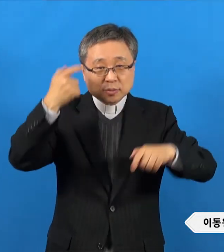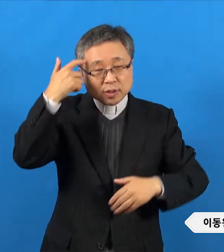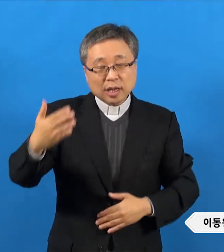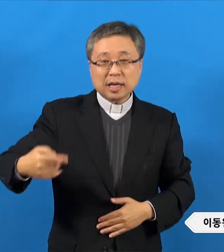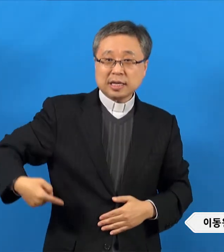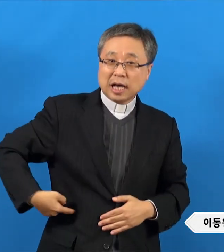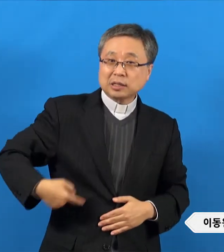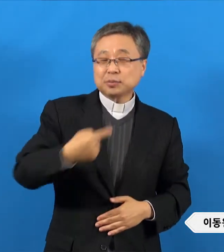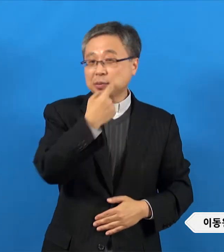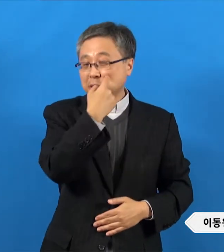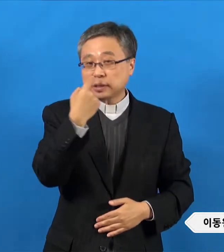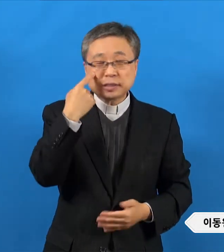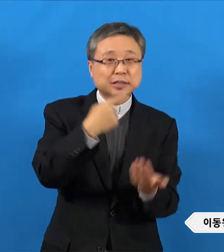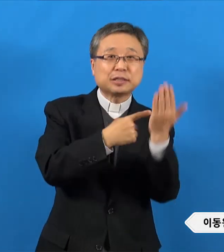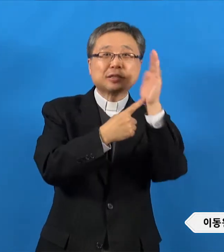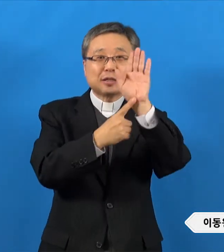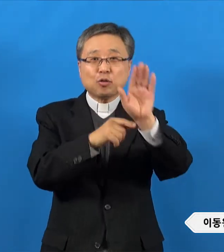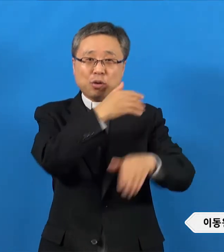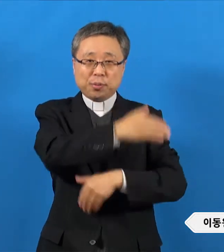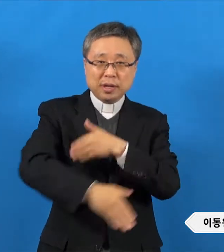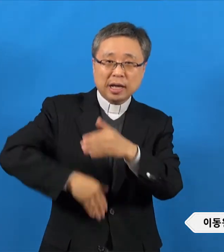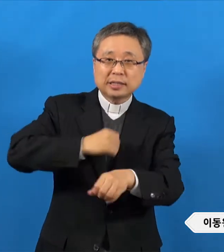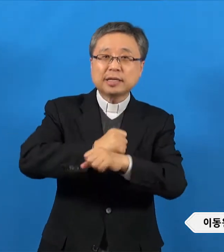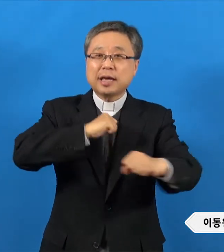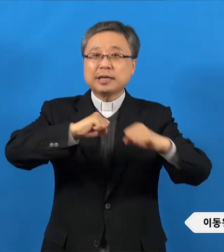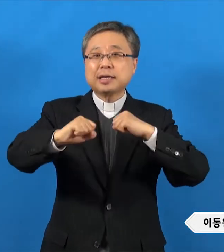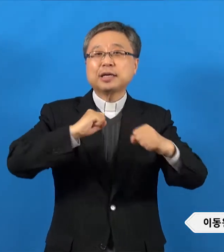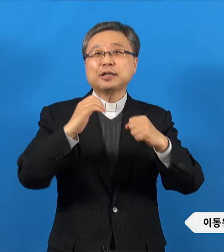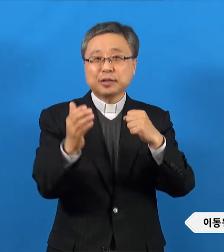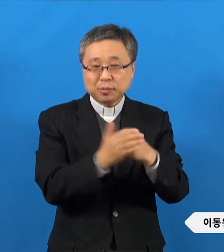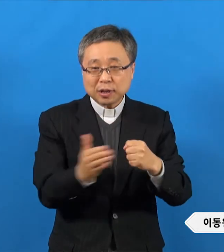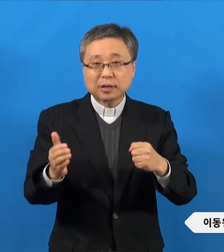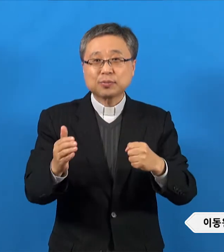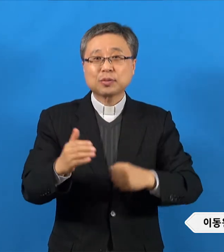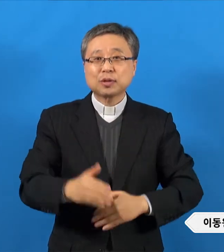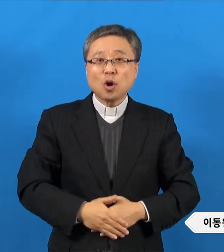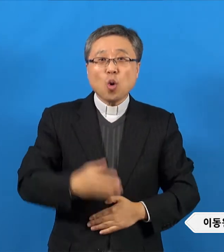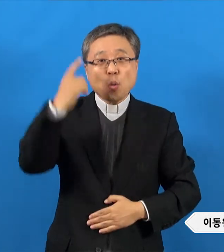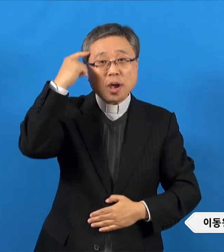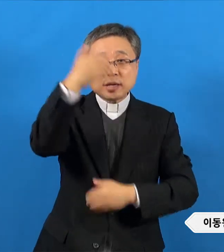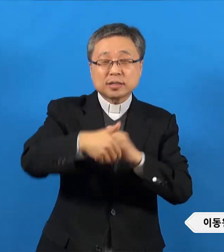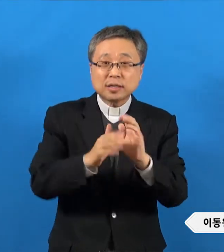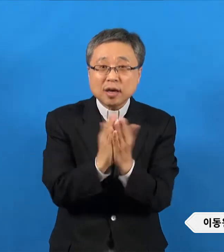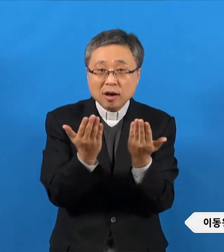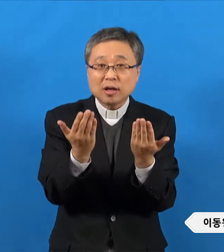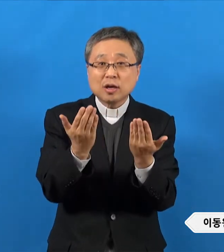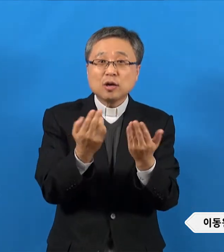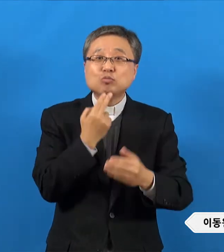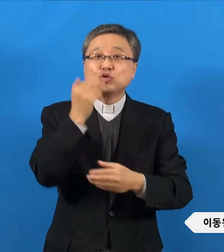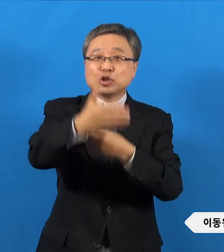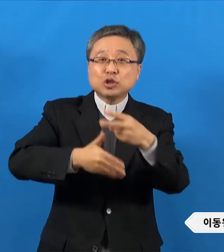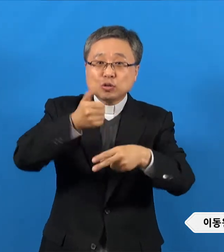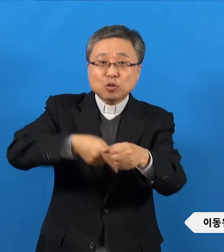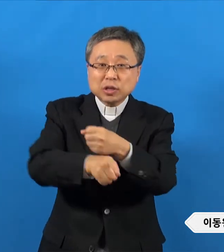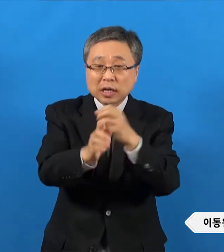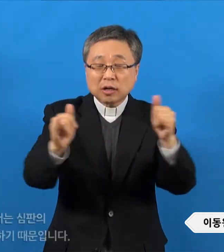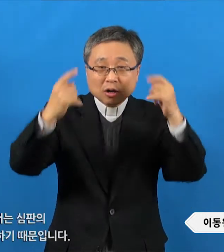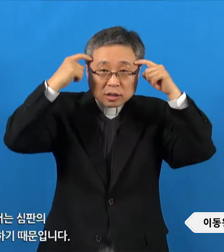증거를 외면하는 행위이기 때문에 그렇습니다. 왜 성경이 무신론자를 어리석다고 말합니까? 세 번째로 무신론을